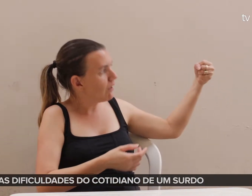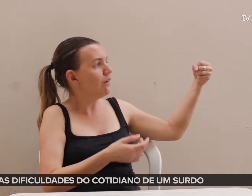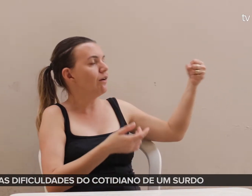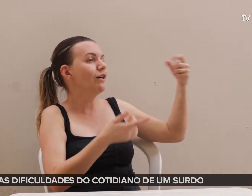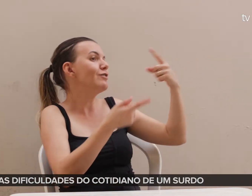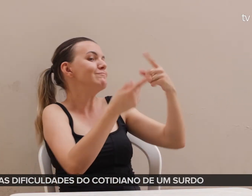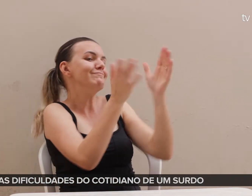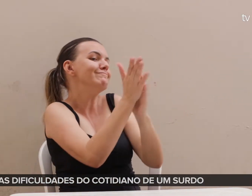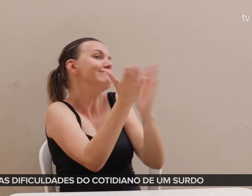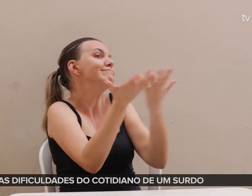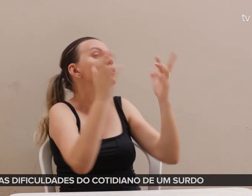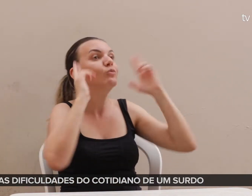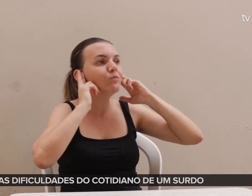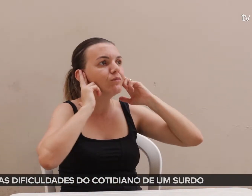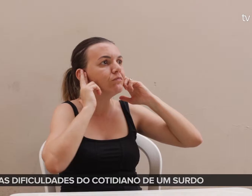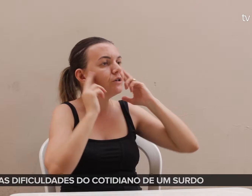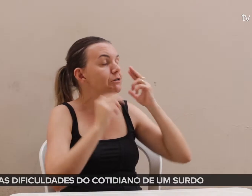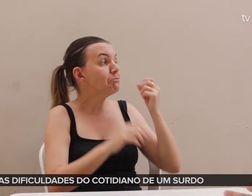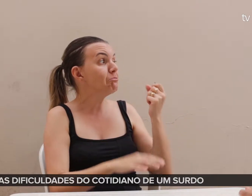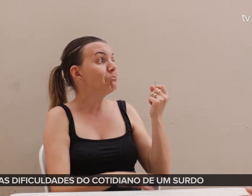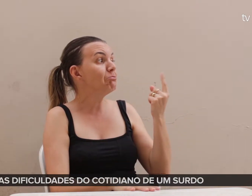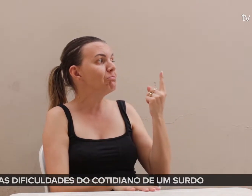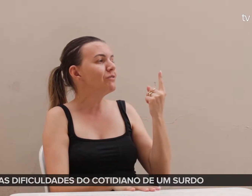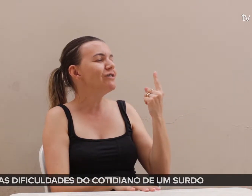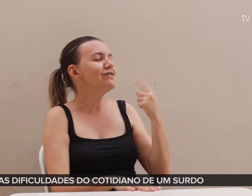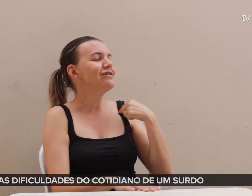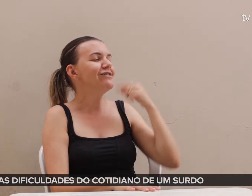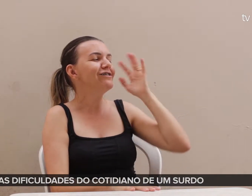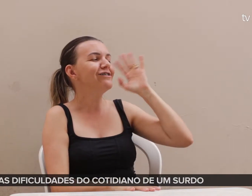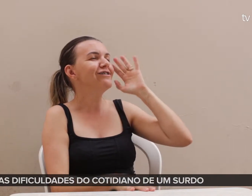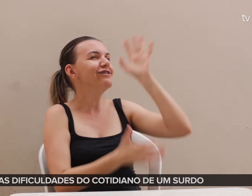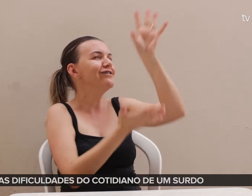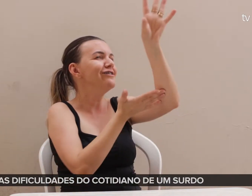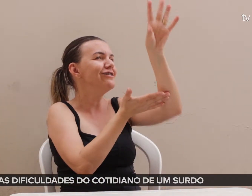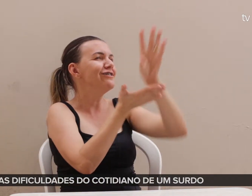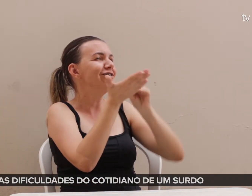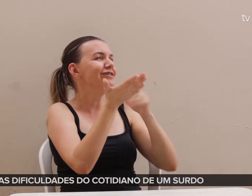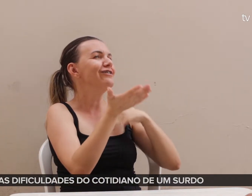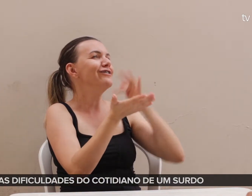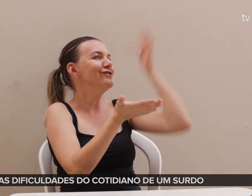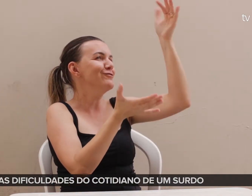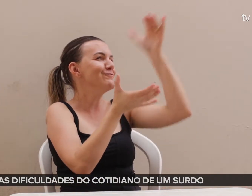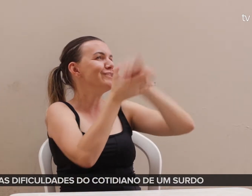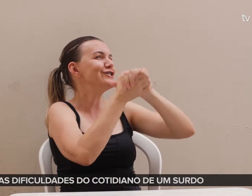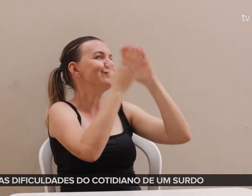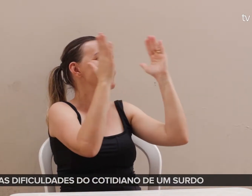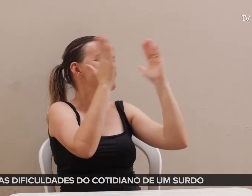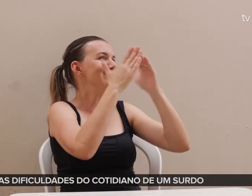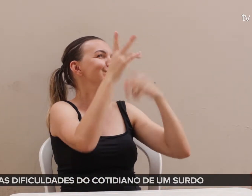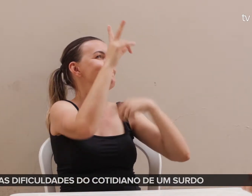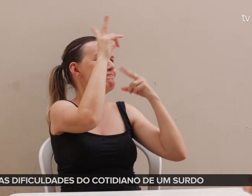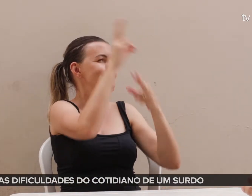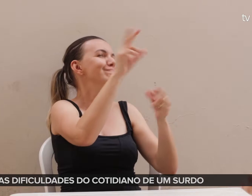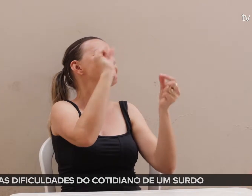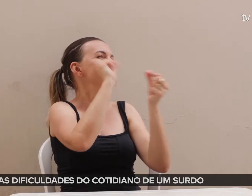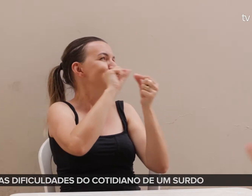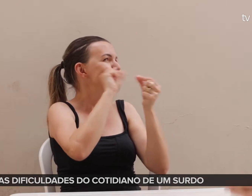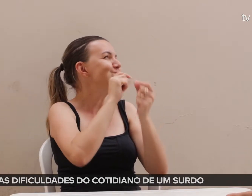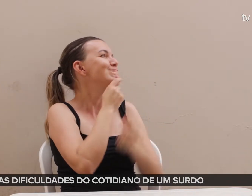eu vi que, por ser surdo, ele não ouvia as palmas. E assim, como eles recebiam visitas? Com a